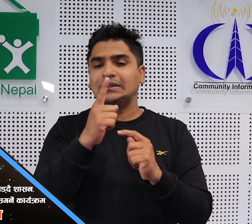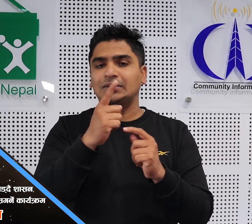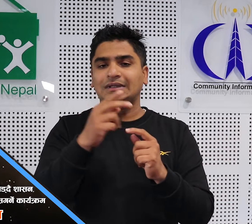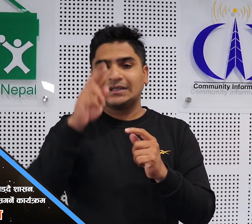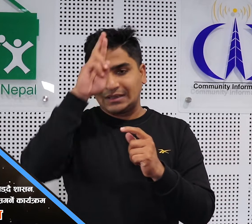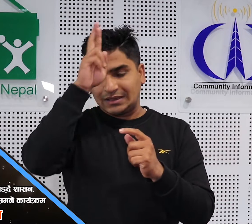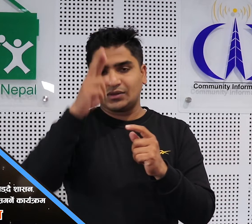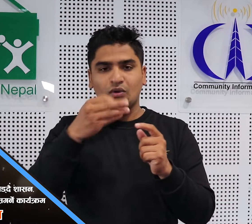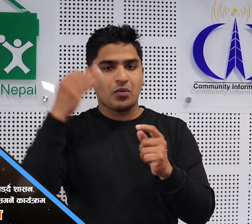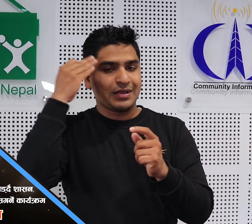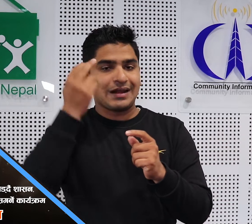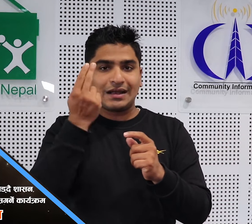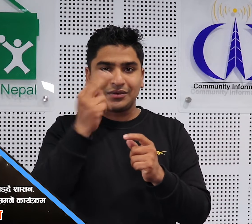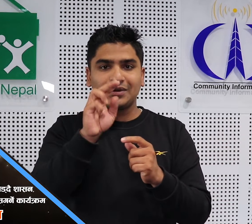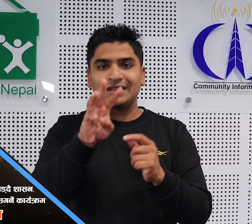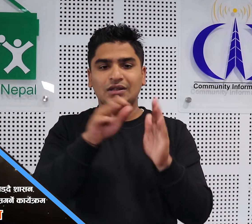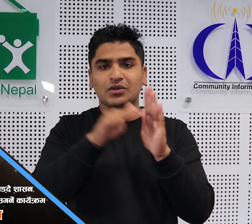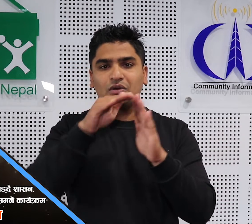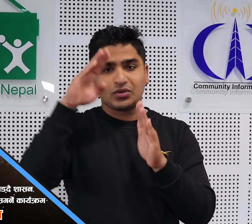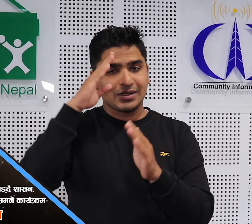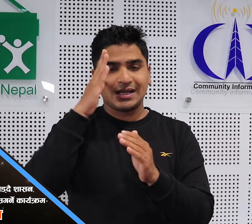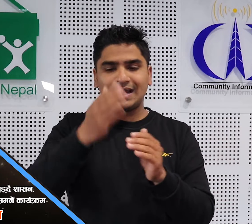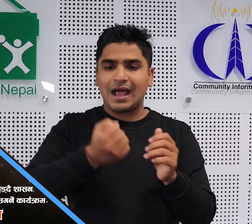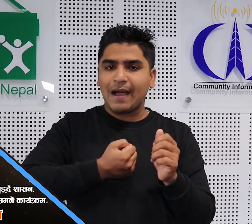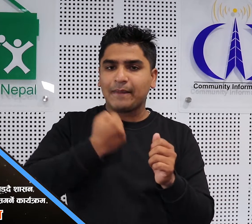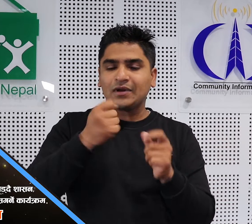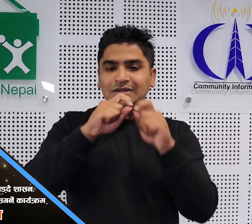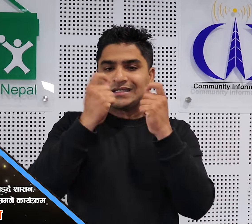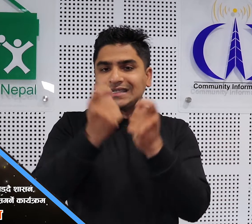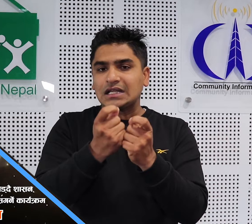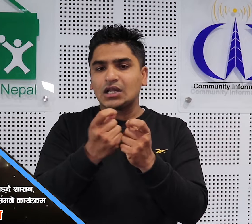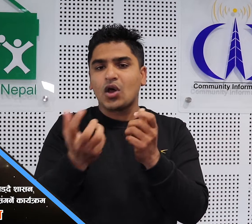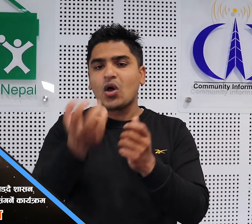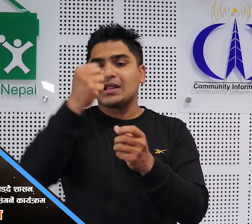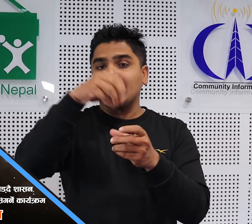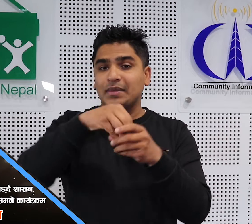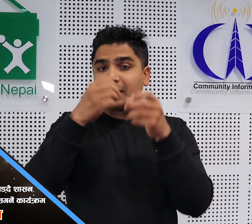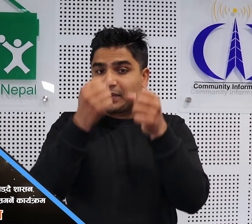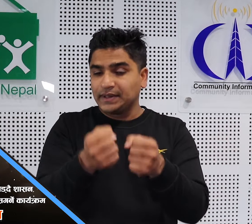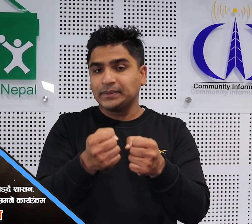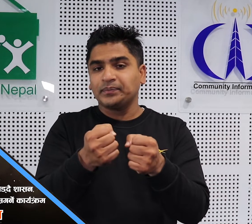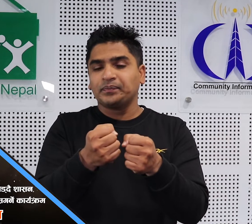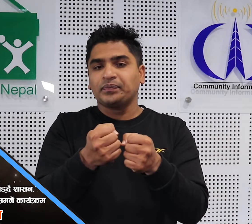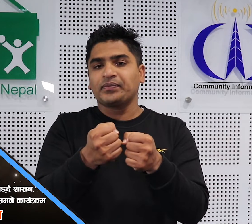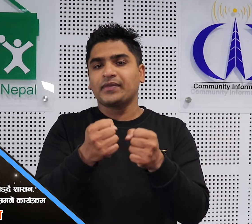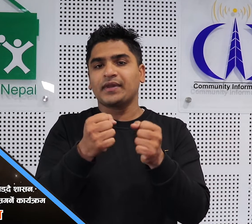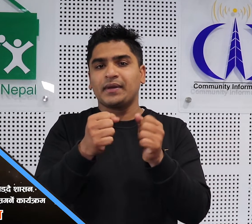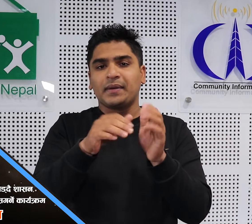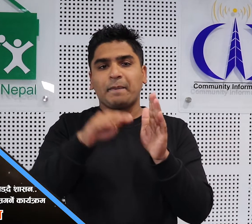राज्यको अवधारणा थियो, यो तीन तहको सरकारले आफ्नो क्षेत्र अधिकारभित्र रहेर माथिकोले तल